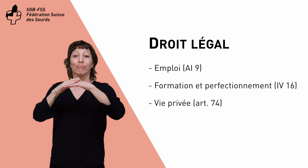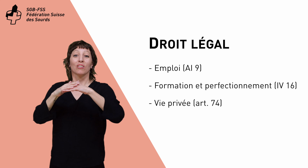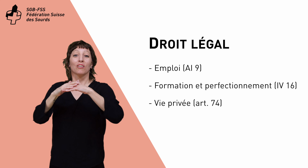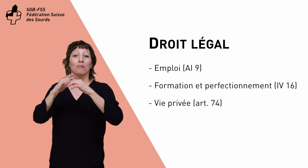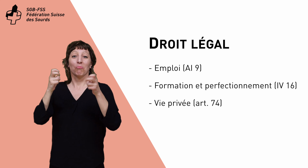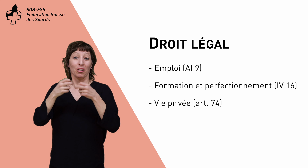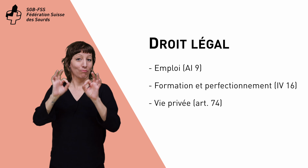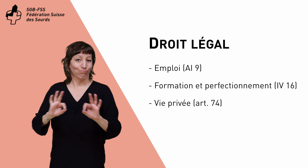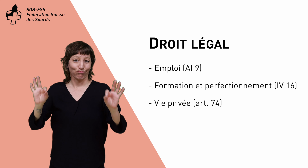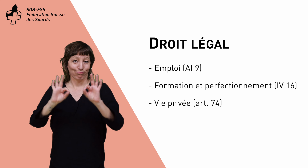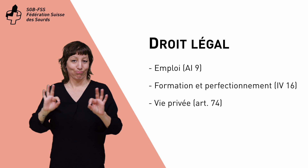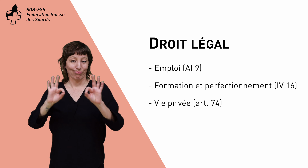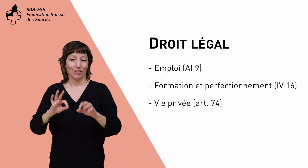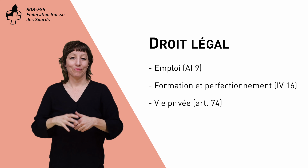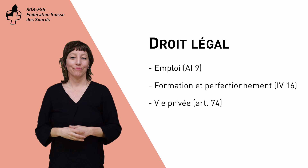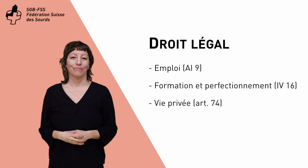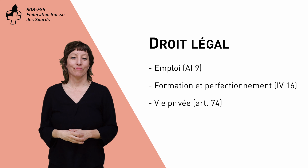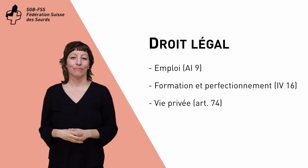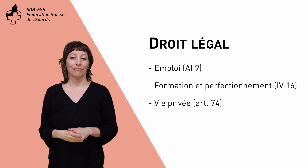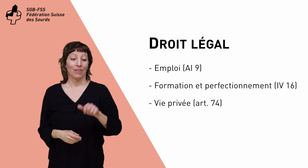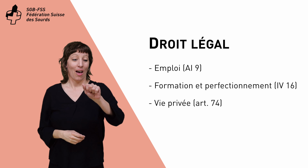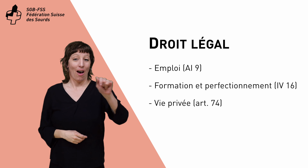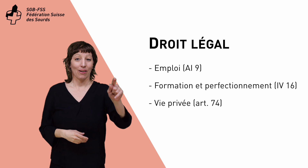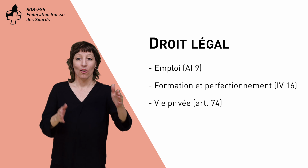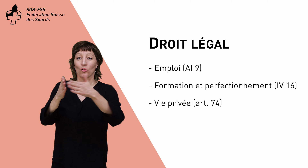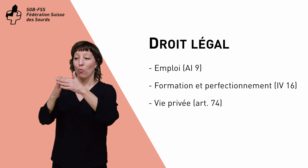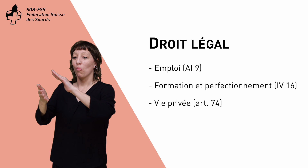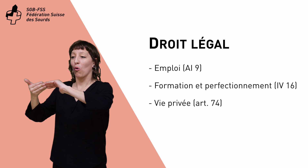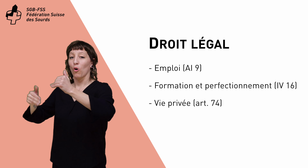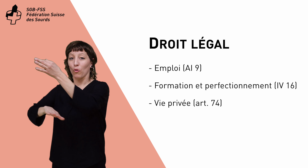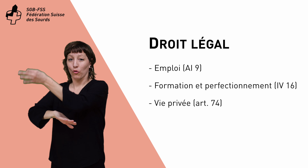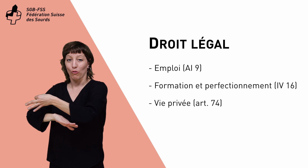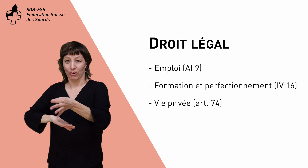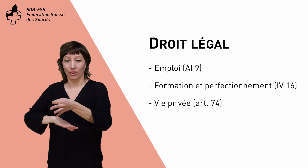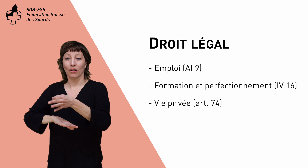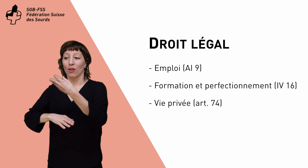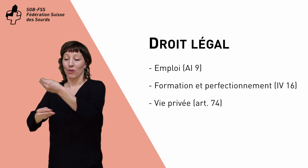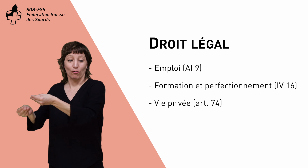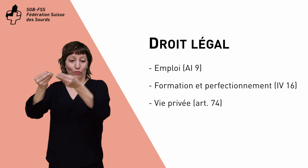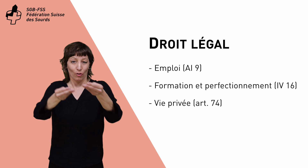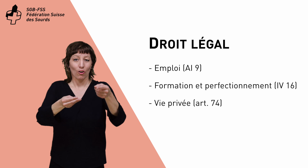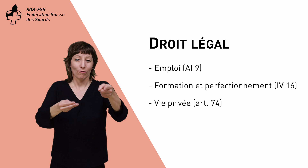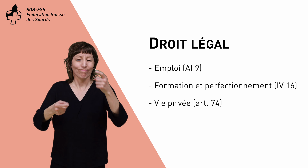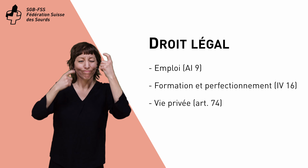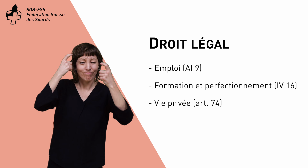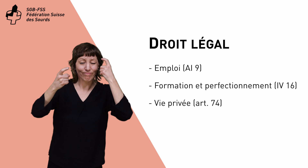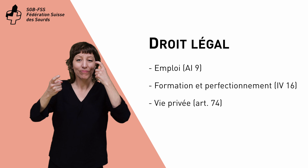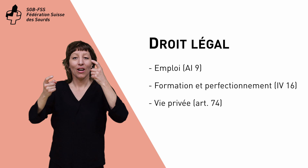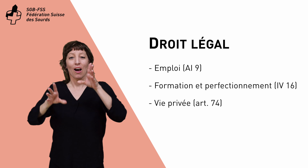interventions. L'AI demande un devis à Procom et décide ensuite individuellement si les